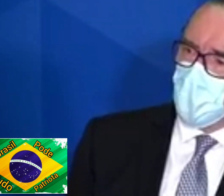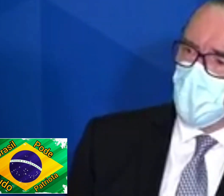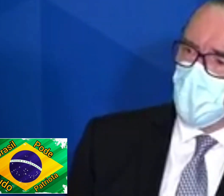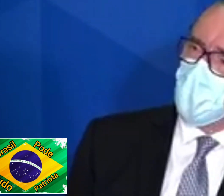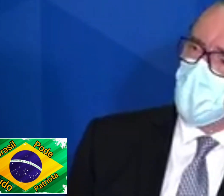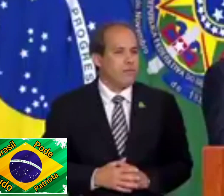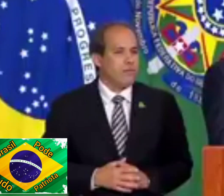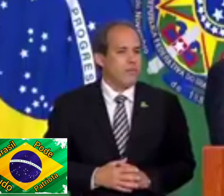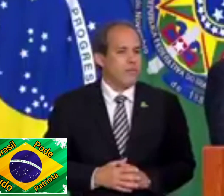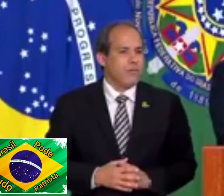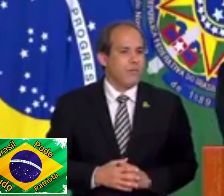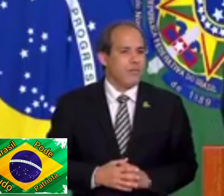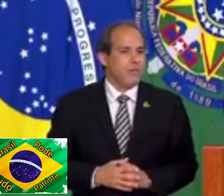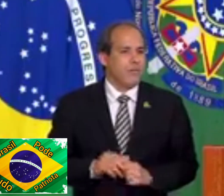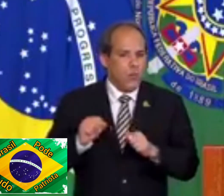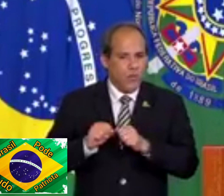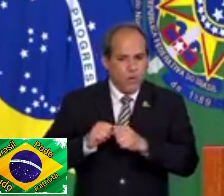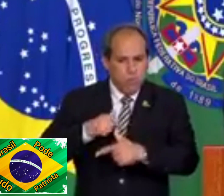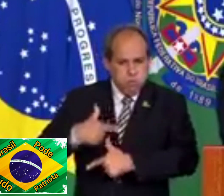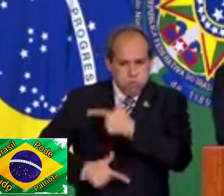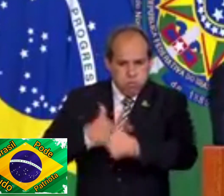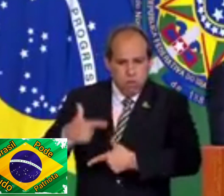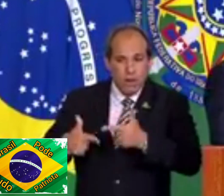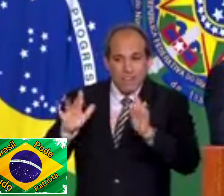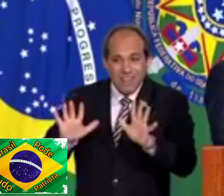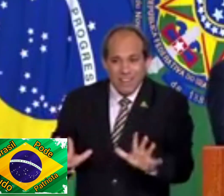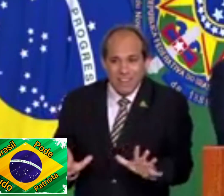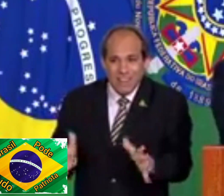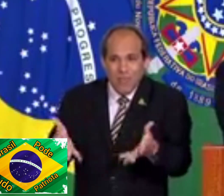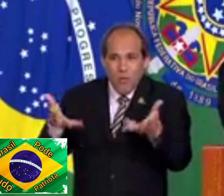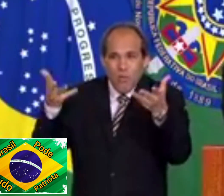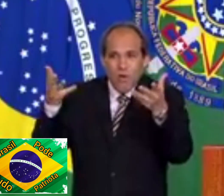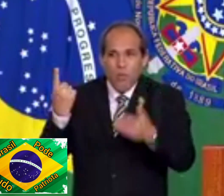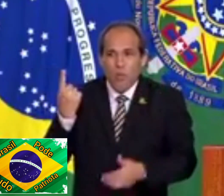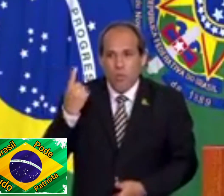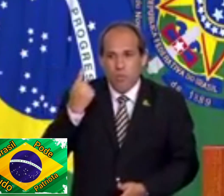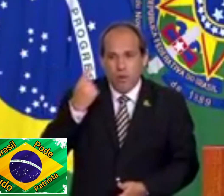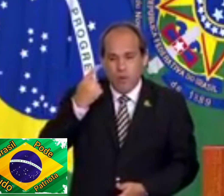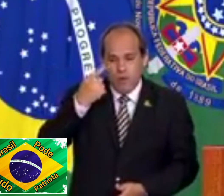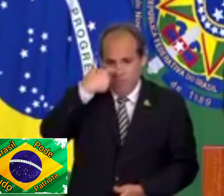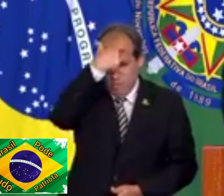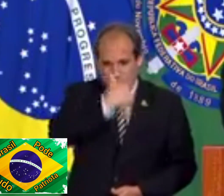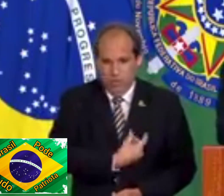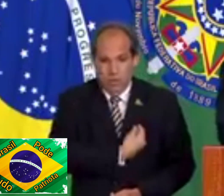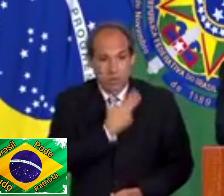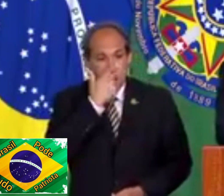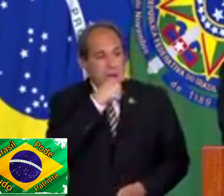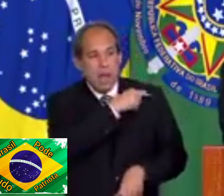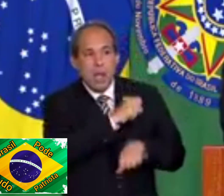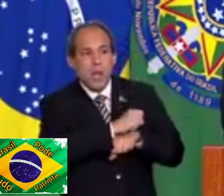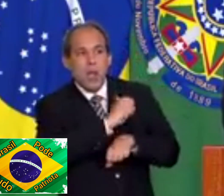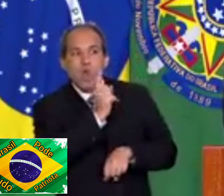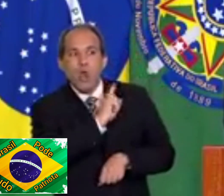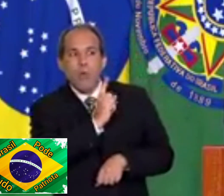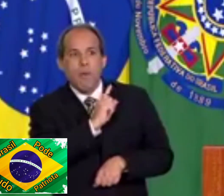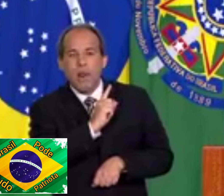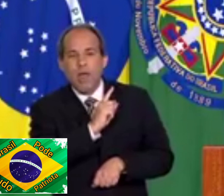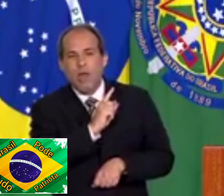continuou o trabalho de salvar uma vida que ele talvez não esperasse, viesse a ser o